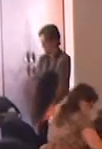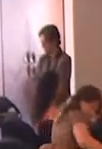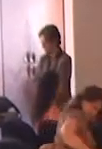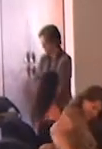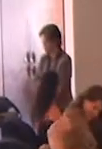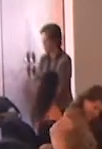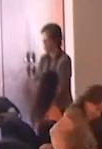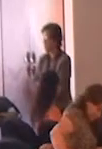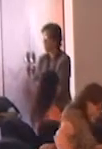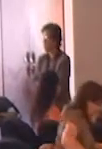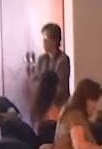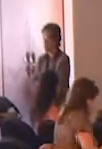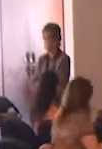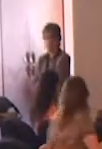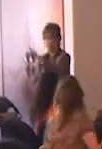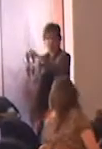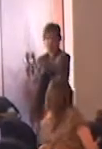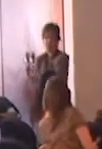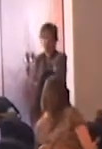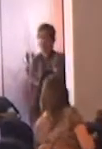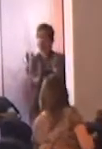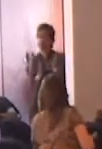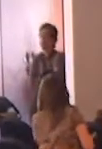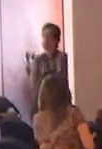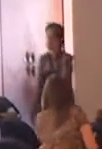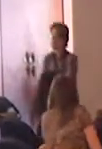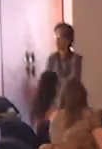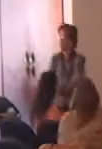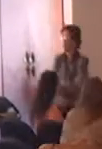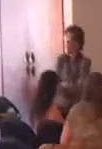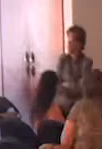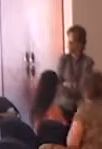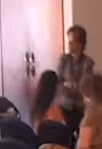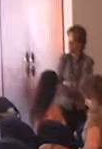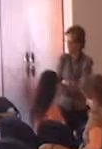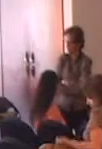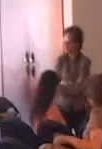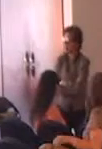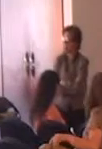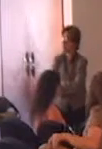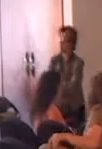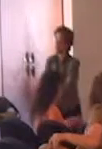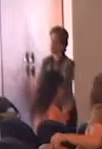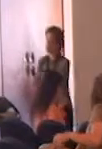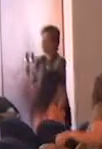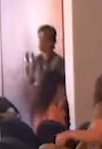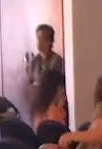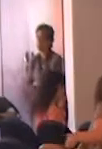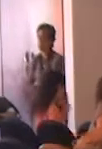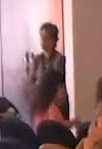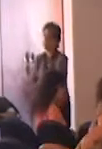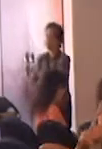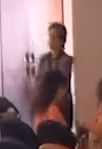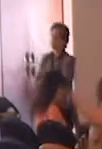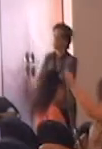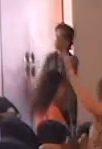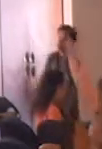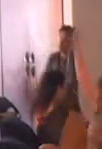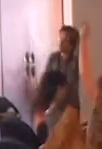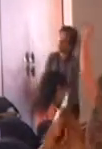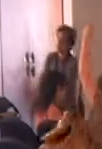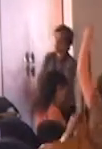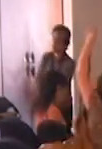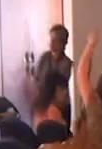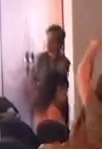este salón. Yo quisiera comentarle ante la pregunta de Mavi que en la licenciatura en educación